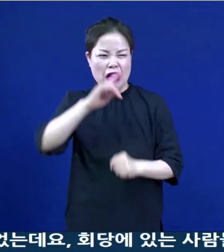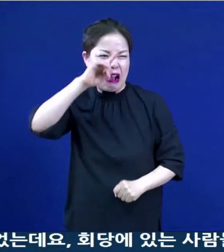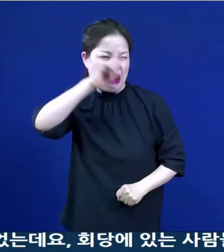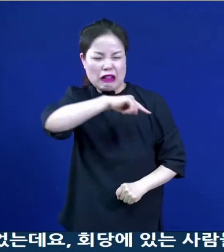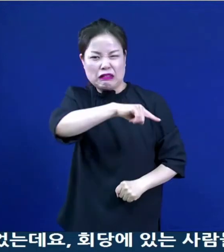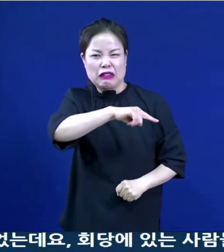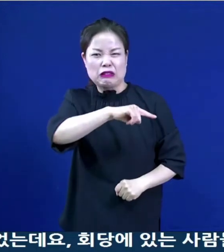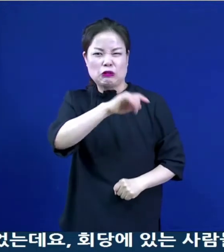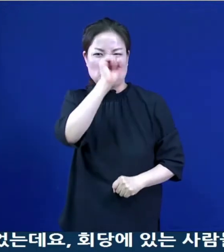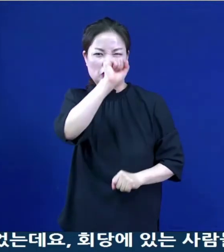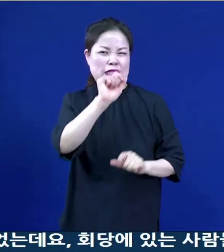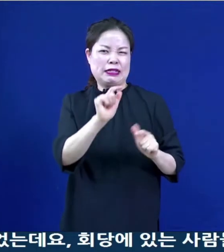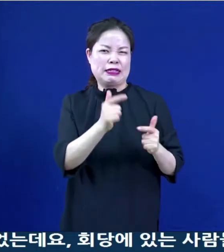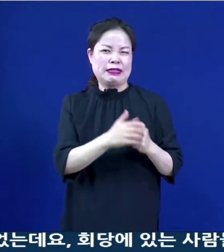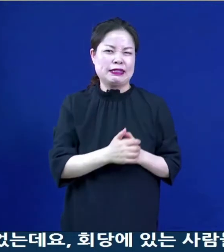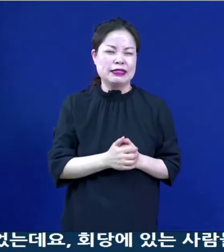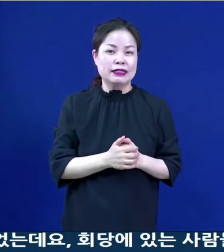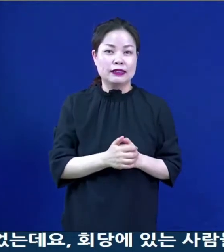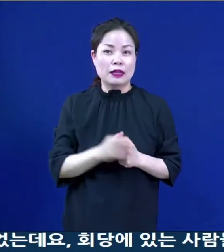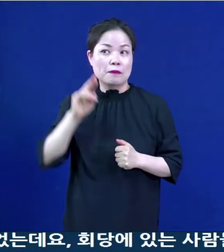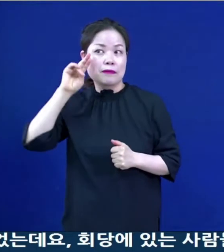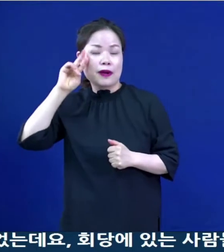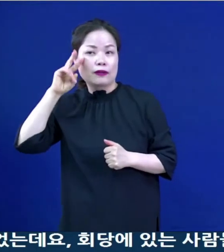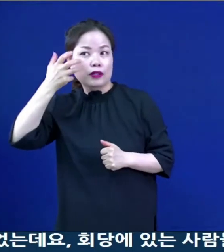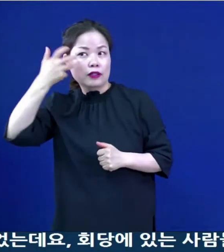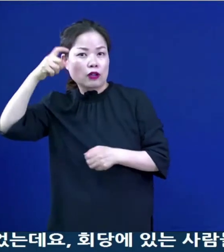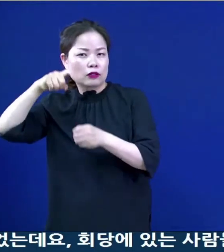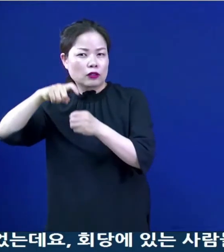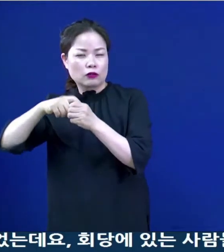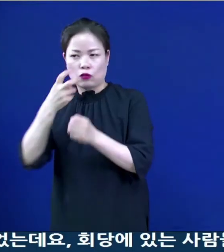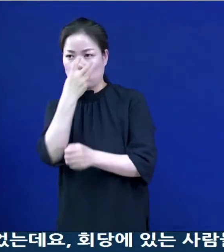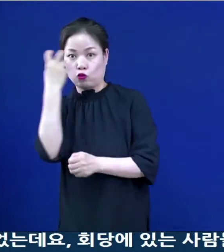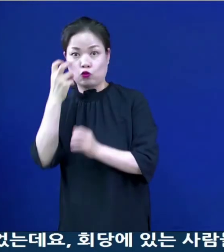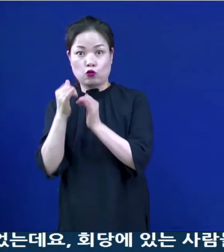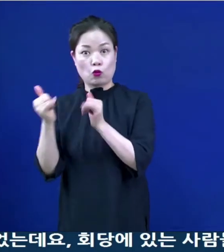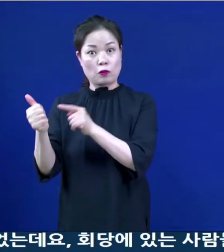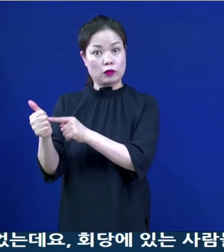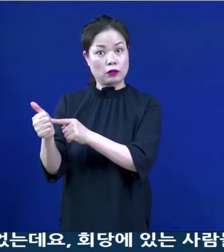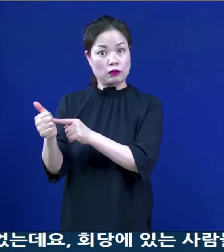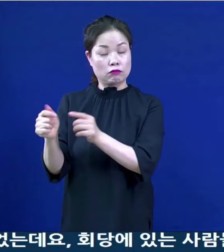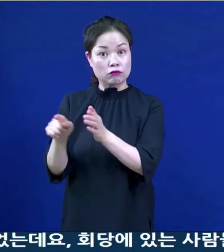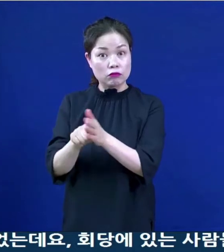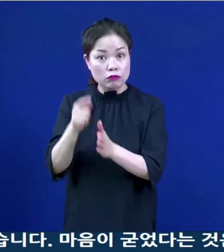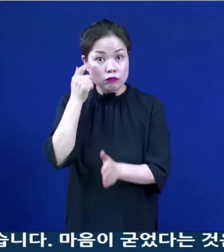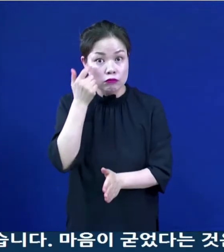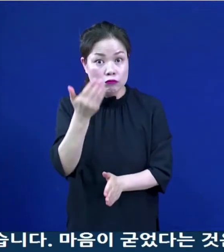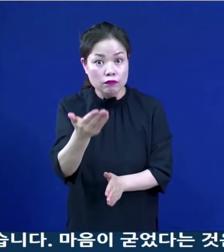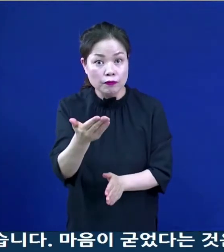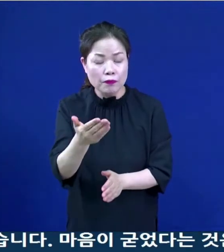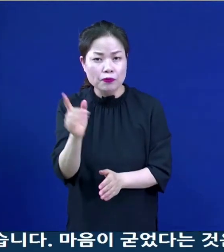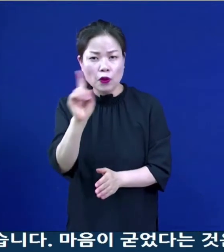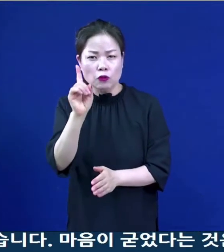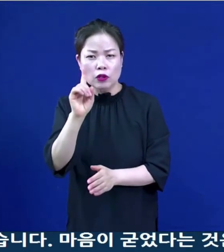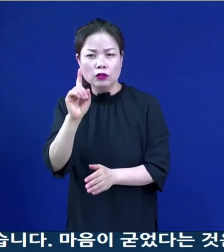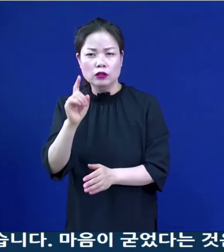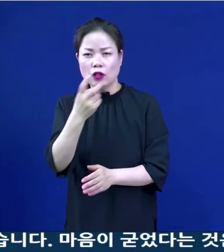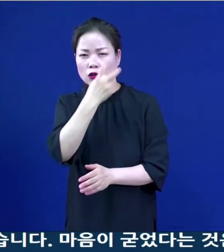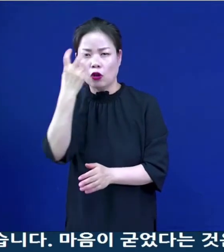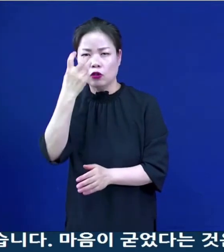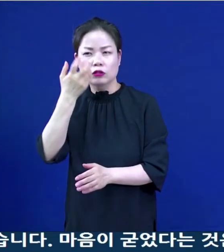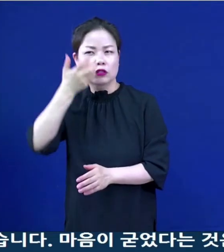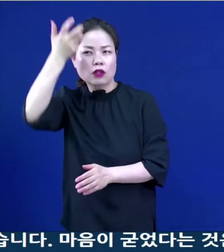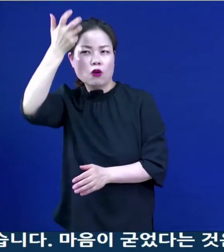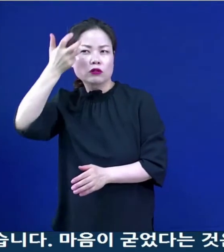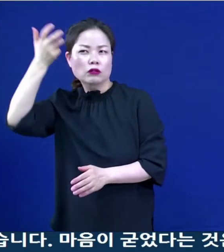악화되는 쪽으로 진행하는 겁니다. 바울이 굉장히 영적으로 총명한 사람입니다. 믿어지시죠? 어떤 영적인 총명함이